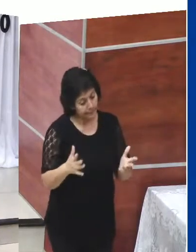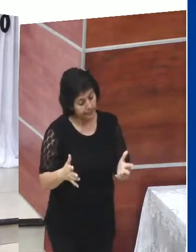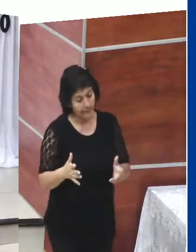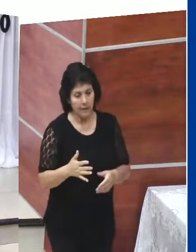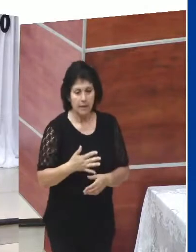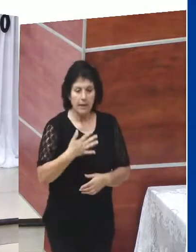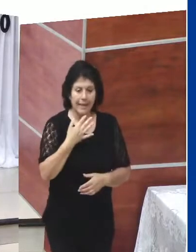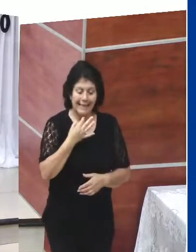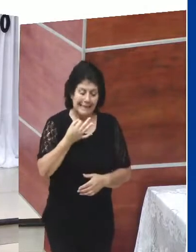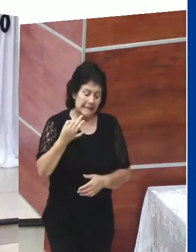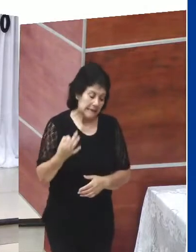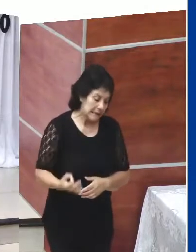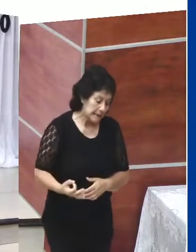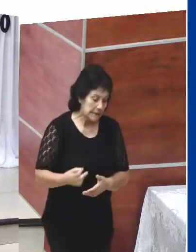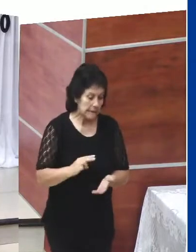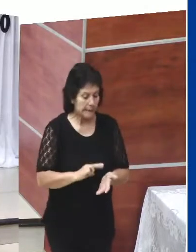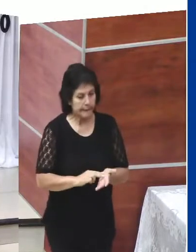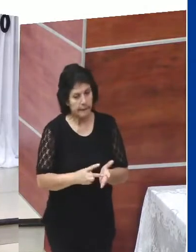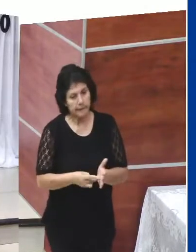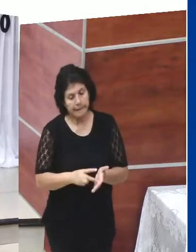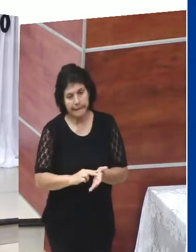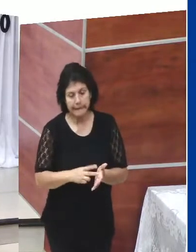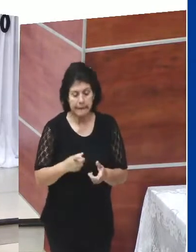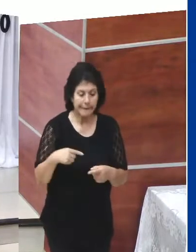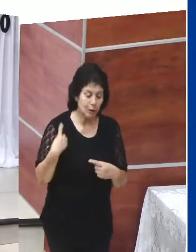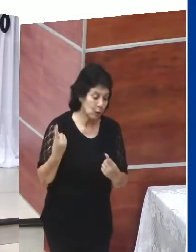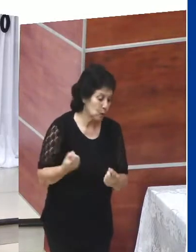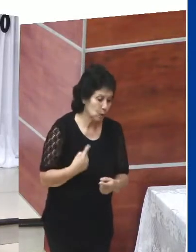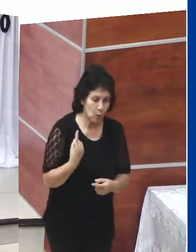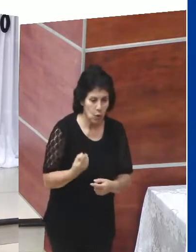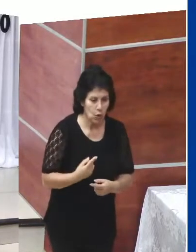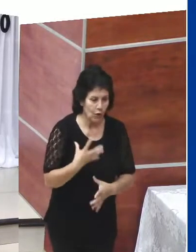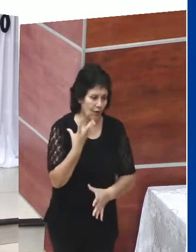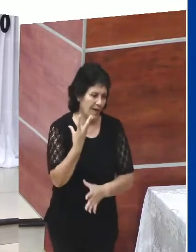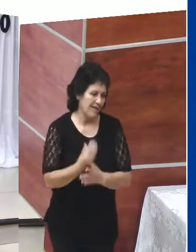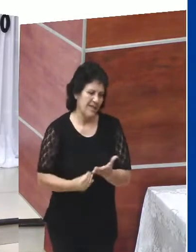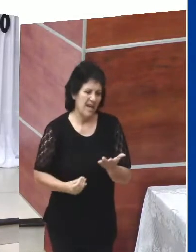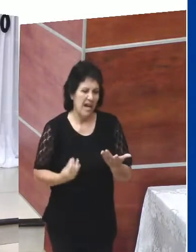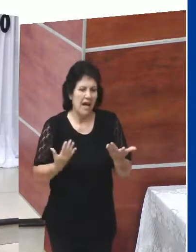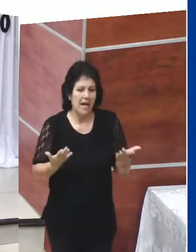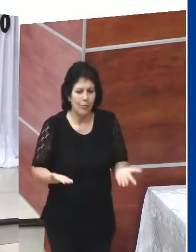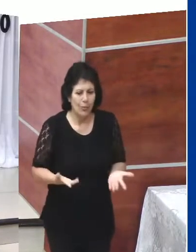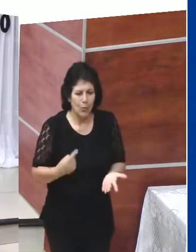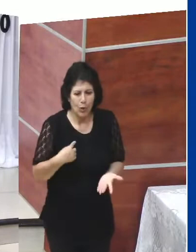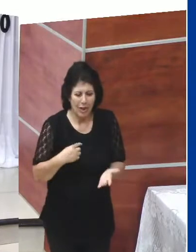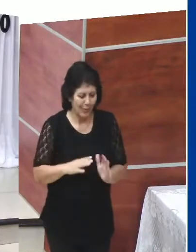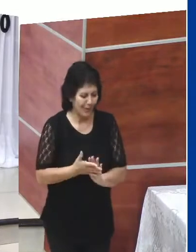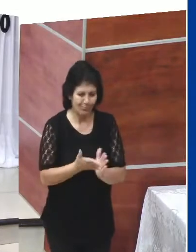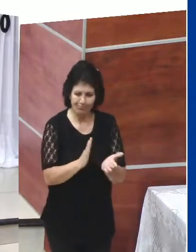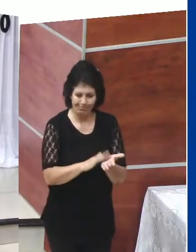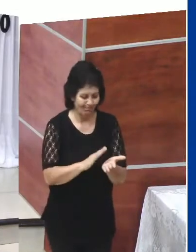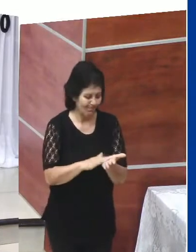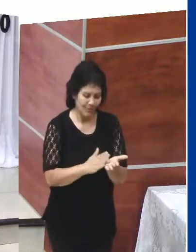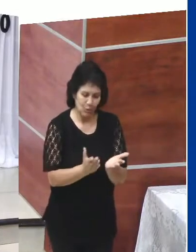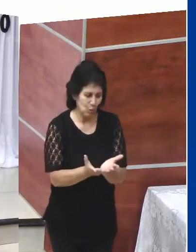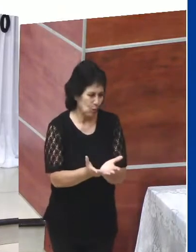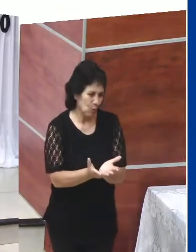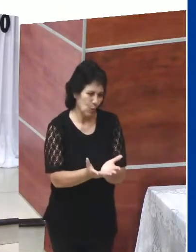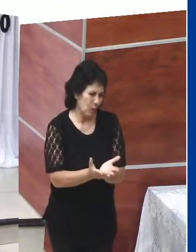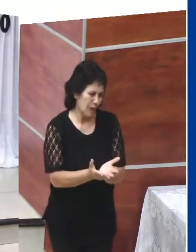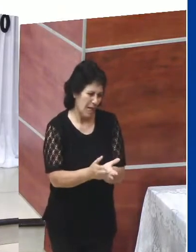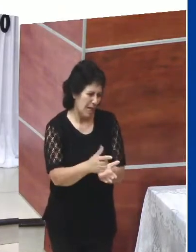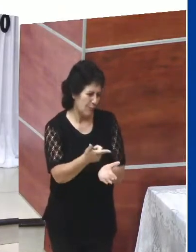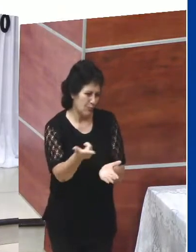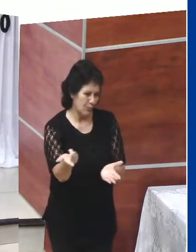verdadero problema de nuestra negligencia. Nosotros fallamos en nuestro deber de estudiar la palabra de Dios, dice él, no